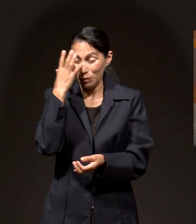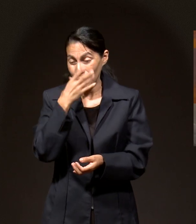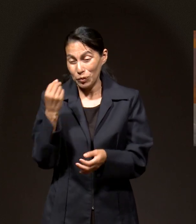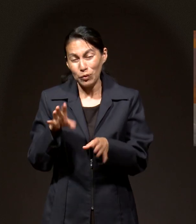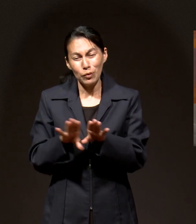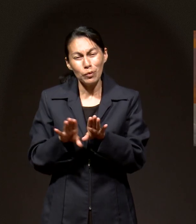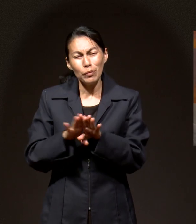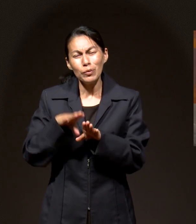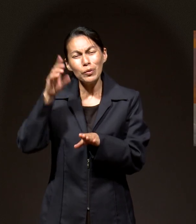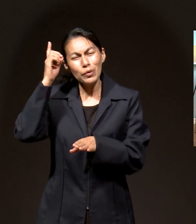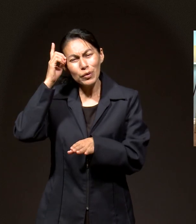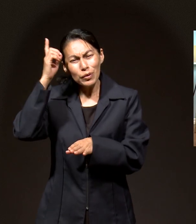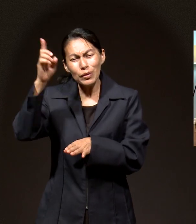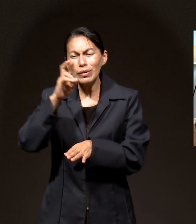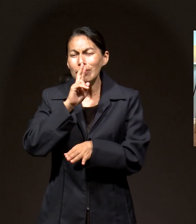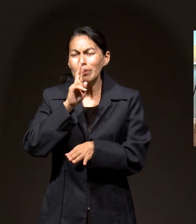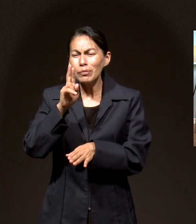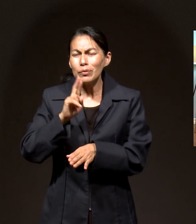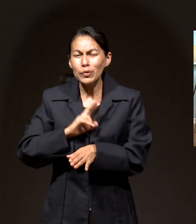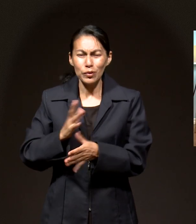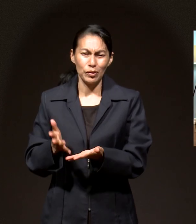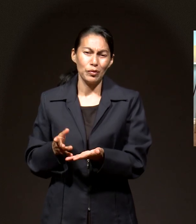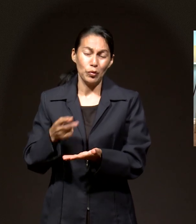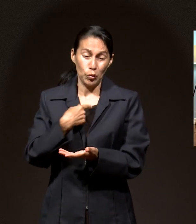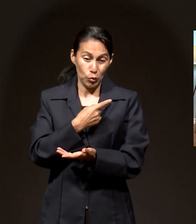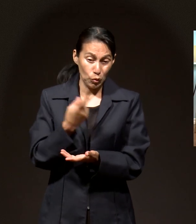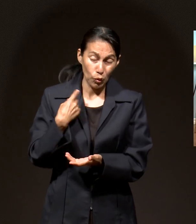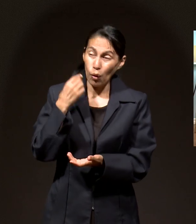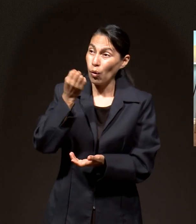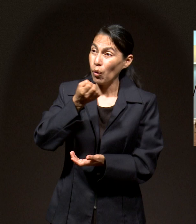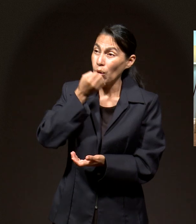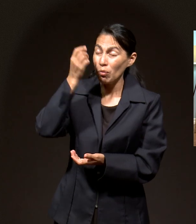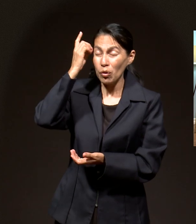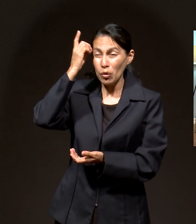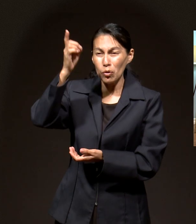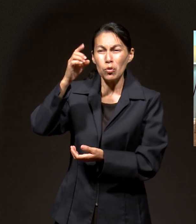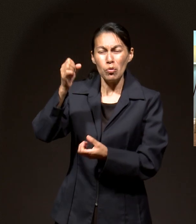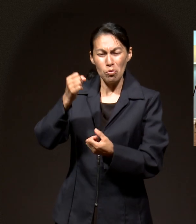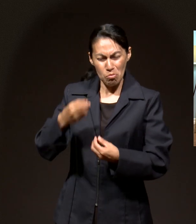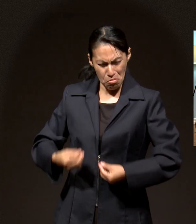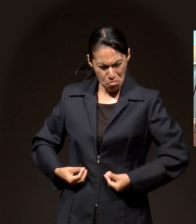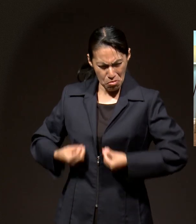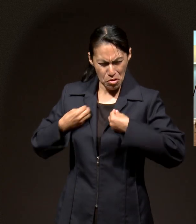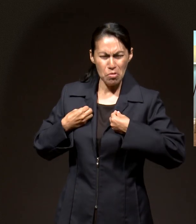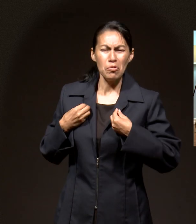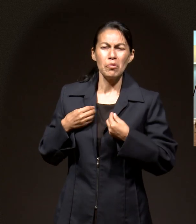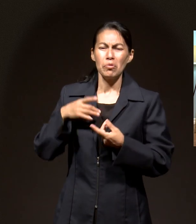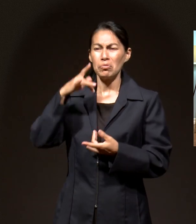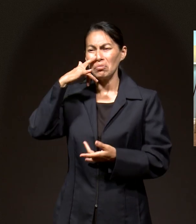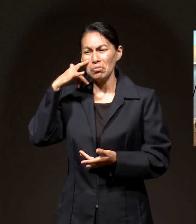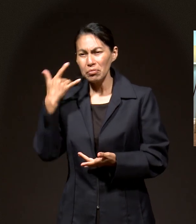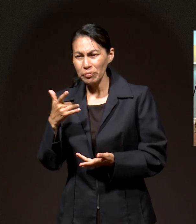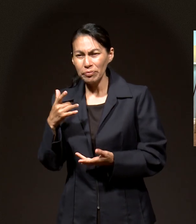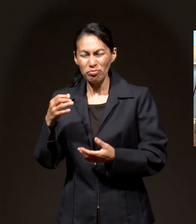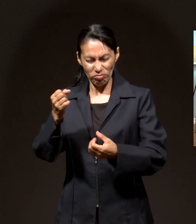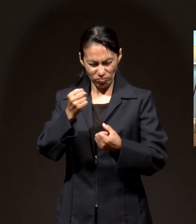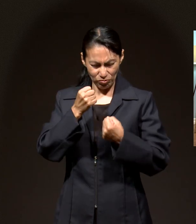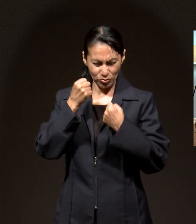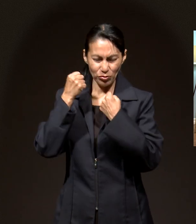bonitas sensaciones de cómo Dios responde la oración. El Dios vivo, el Dios invisible, el